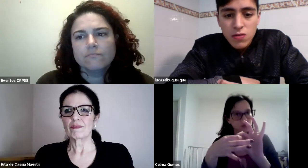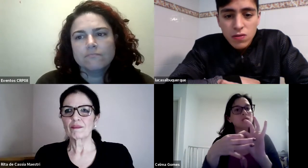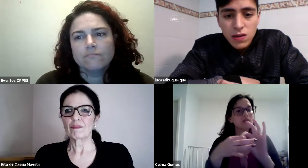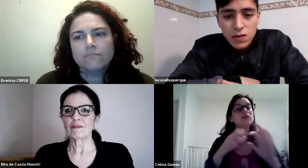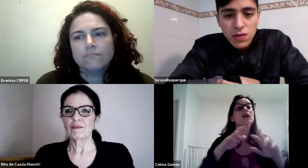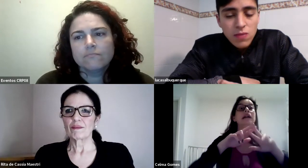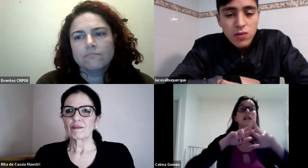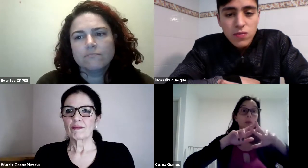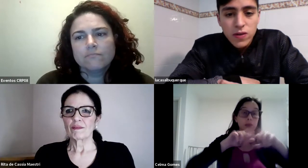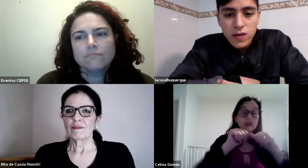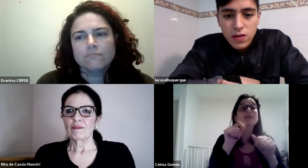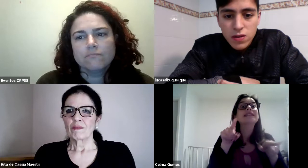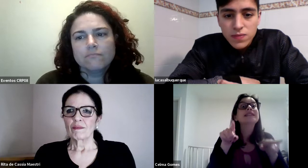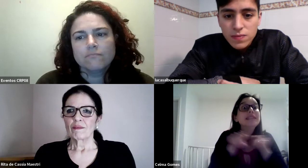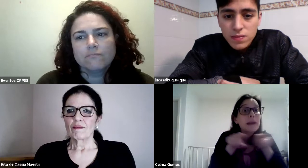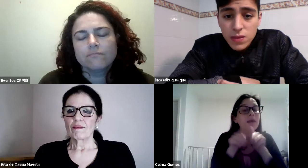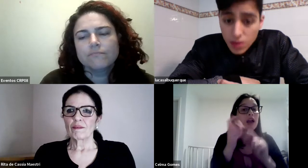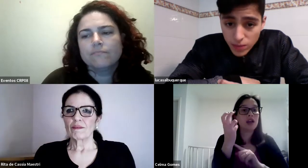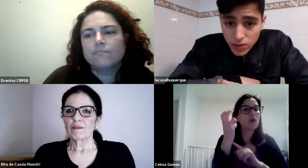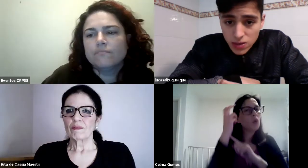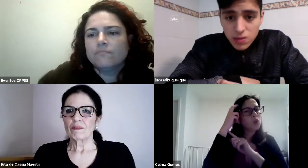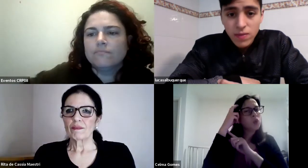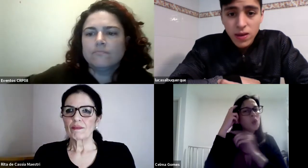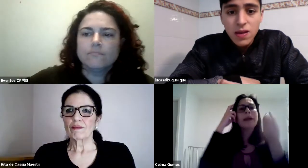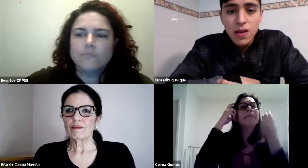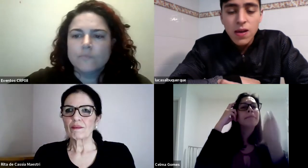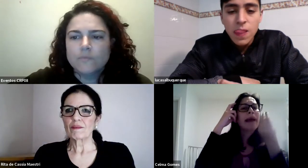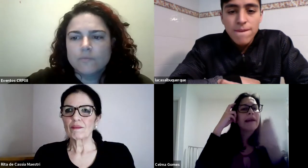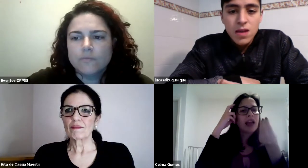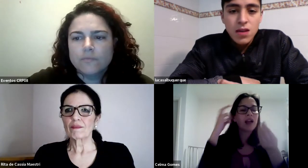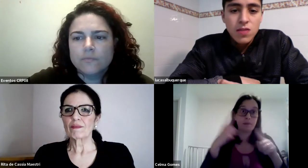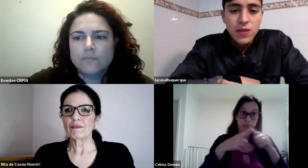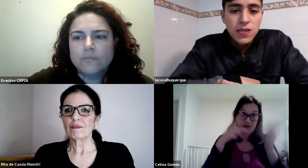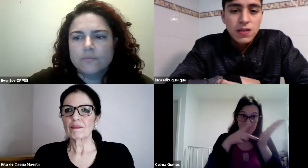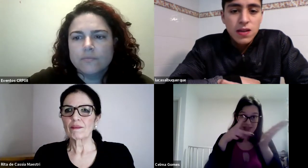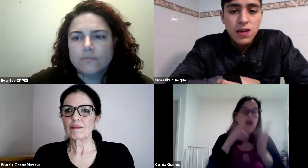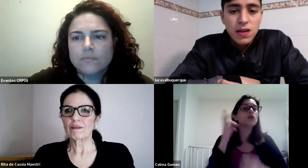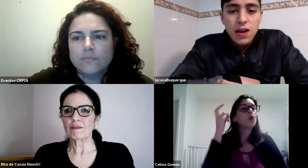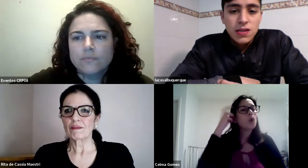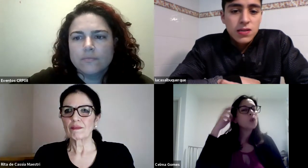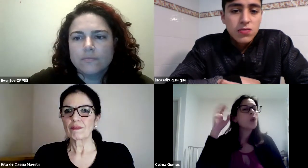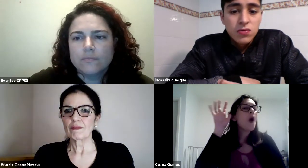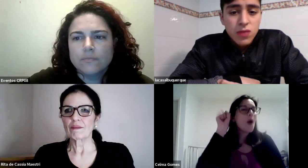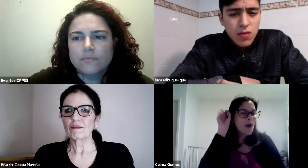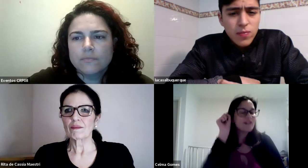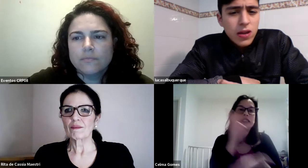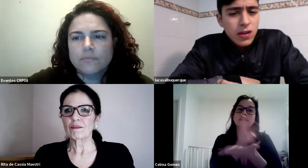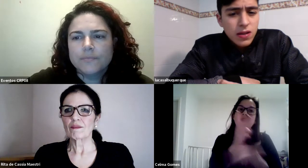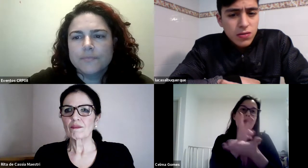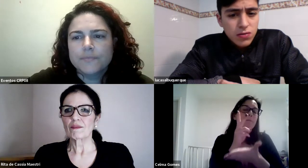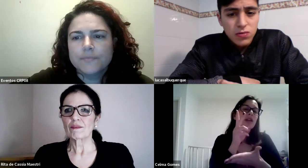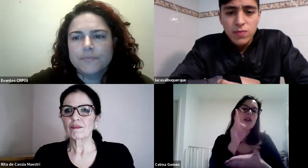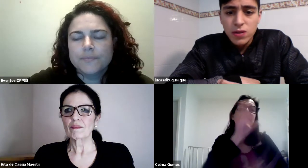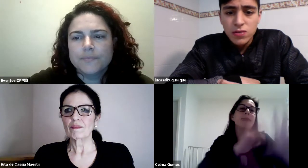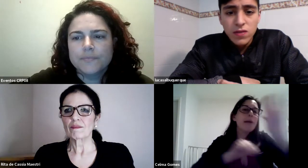atenção ao contexto é muito importante. Por isso também que a gente precisa entender a questão cultural. Por que entender